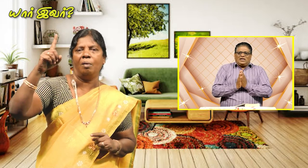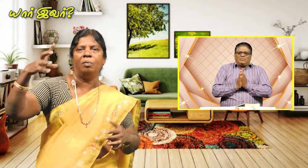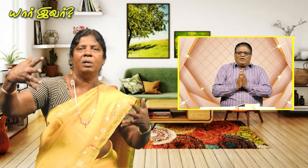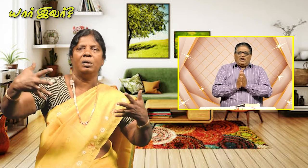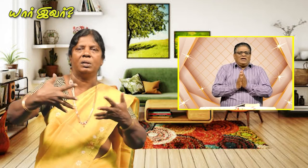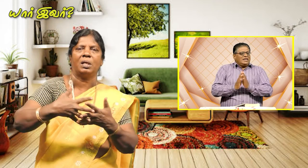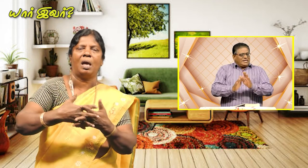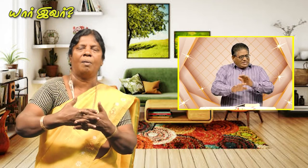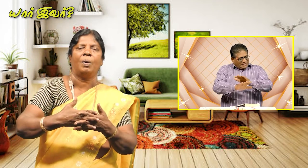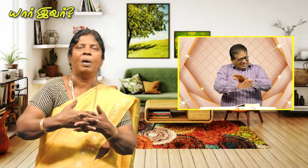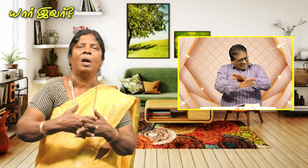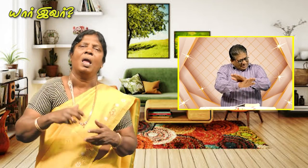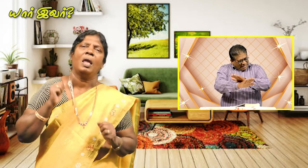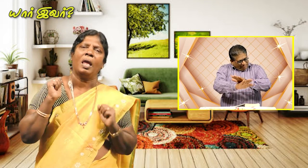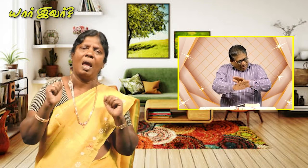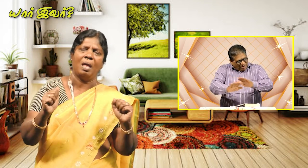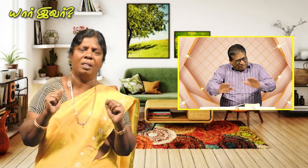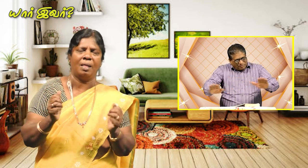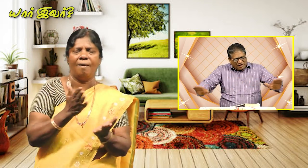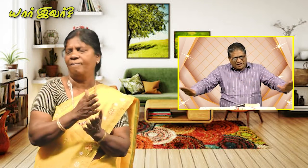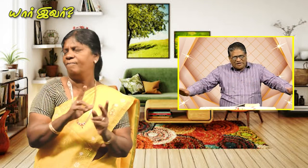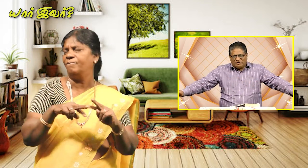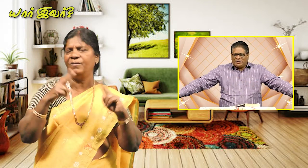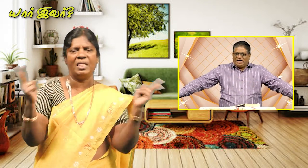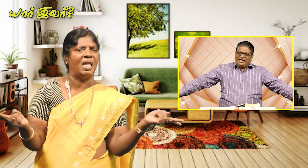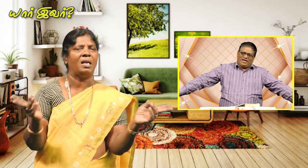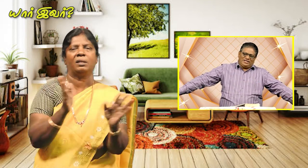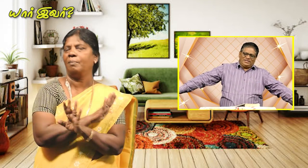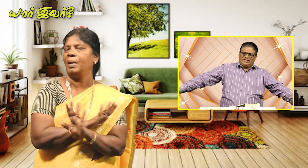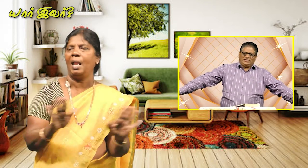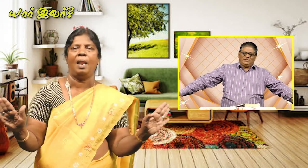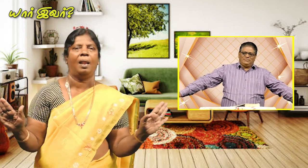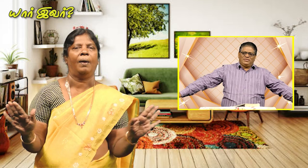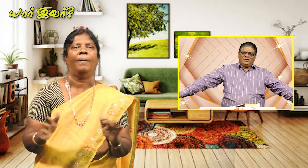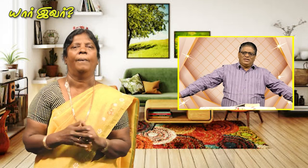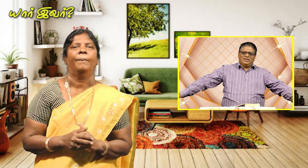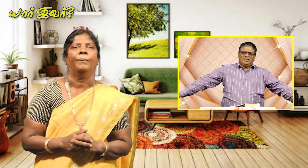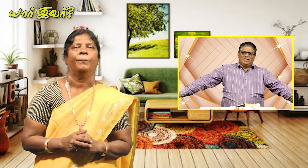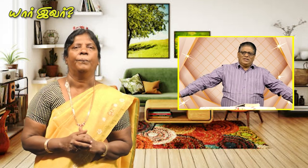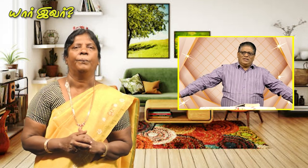கடவுள் சார்பா எந்த பாகுபாடுகளும் கிடையாது,